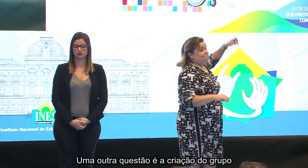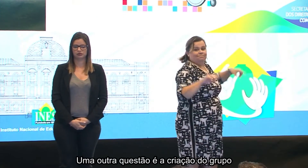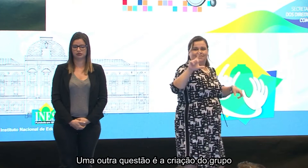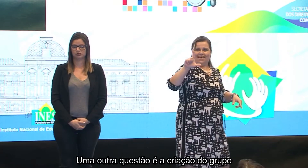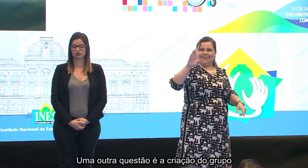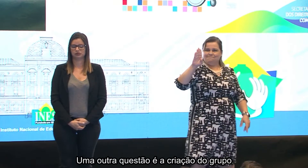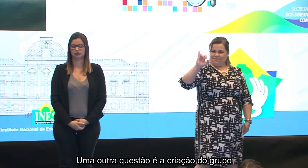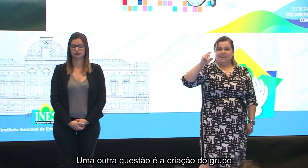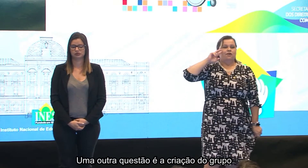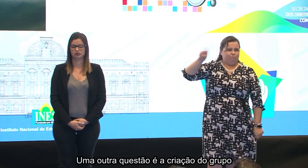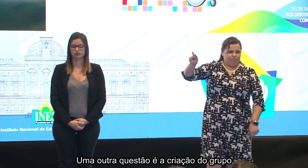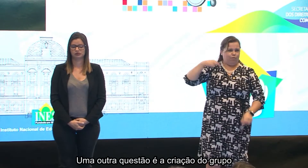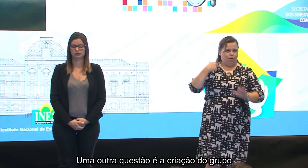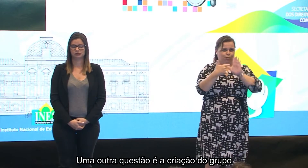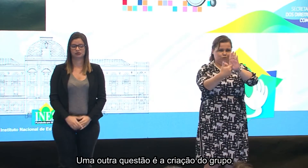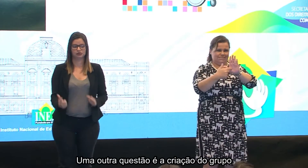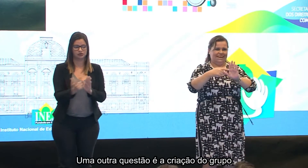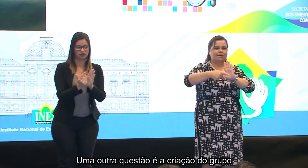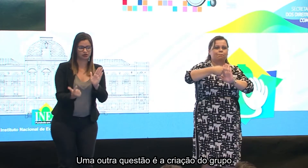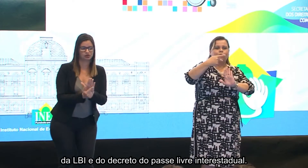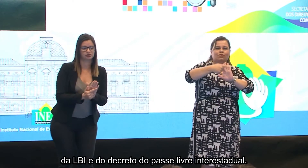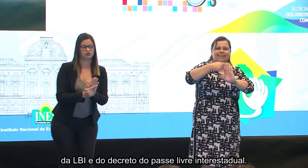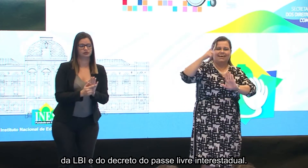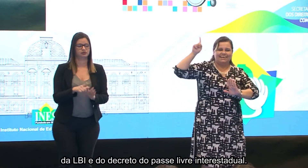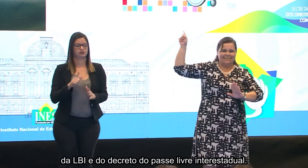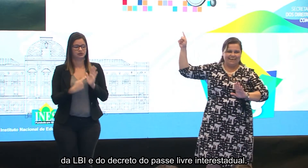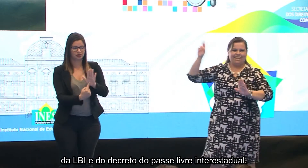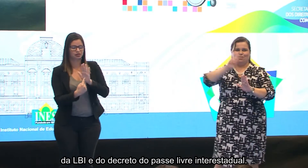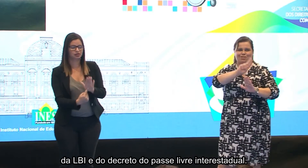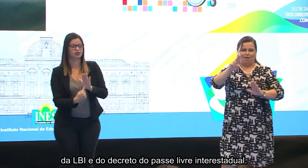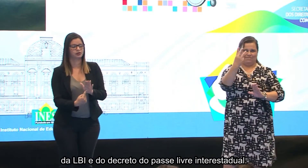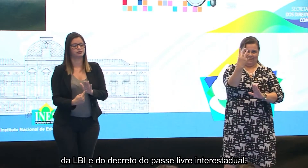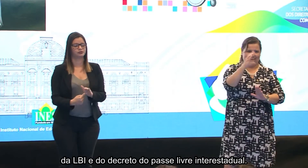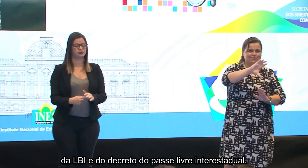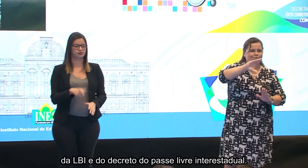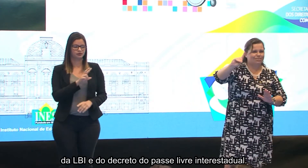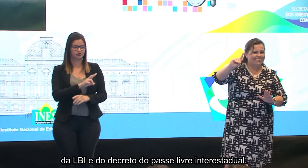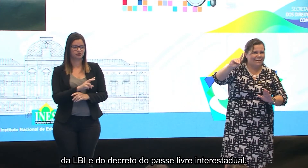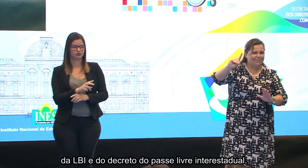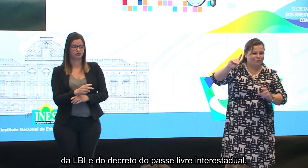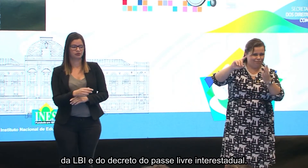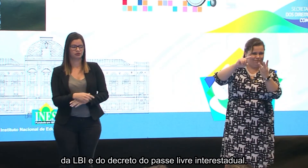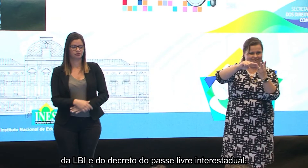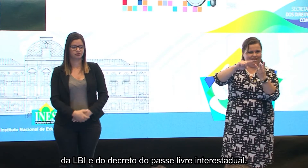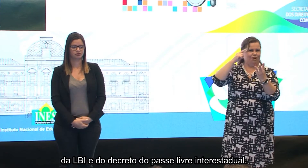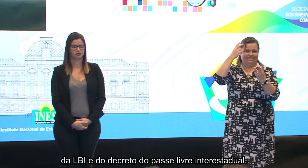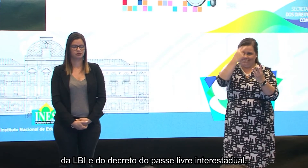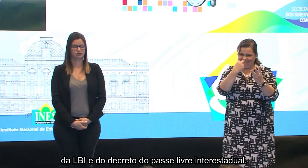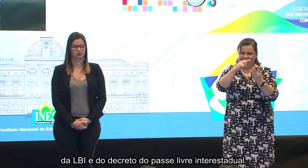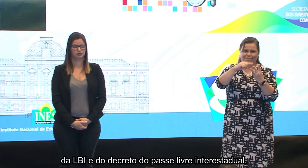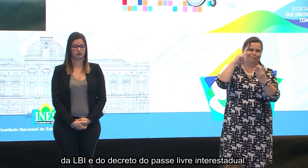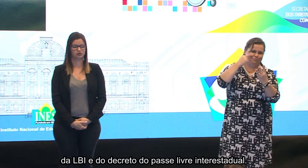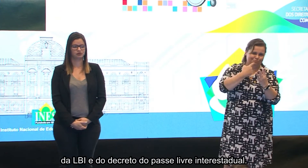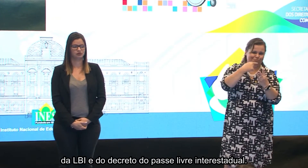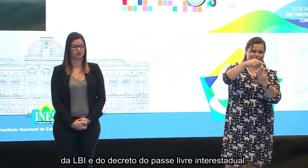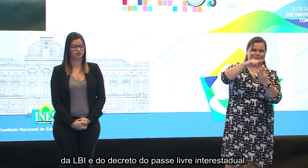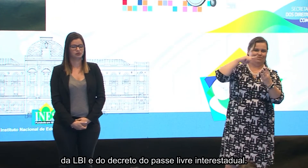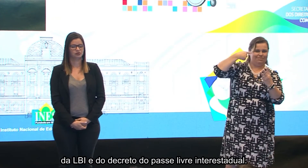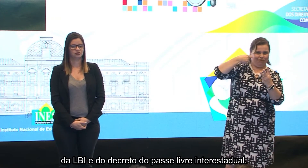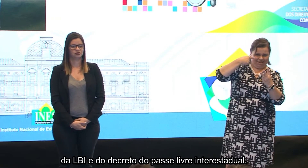Uma outra questão é a criação do grupo da LBI e do decreto do passe livre interestadual.